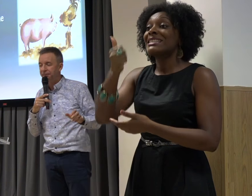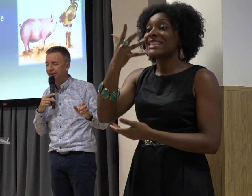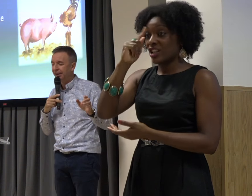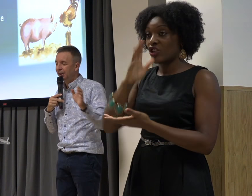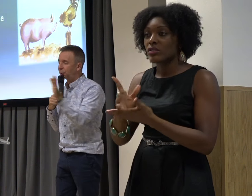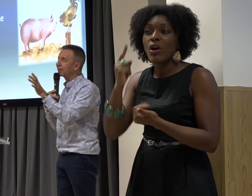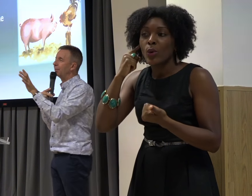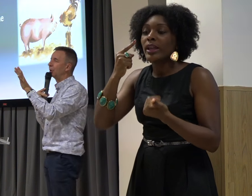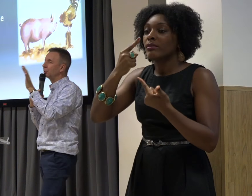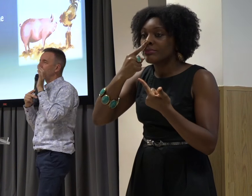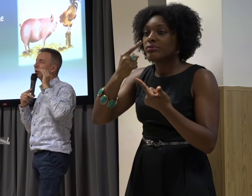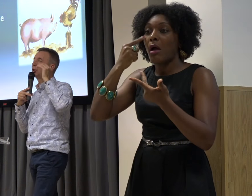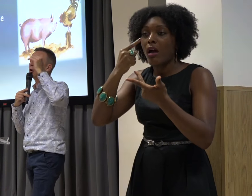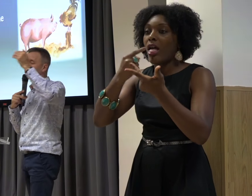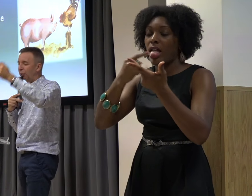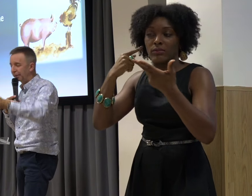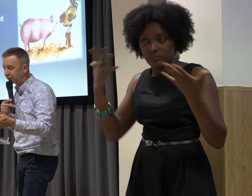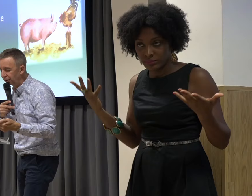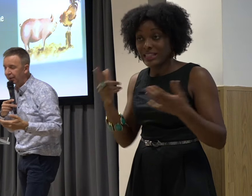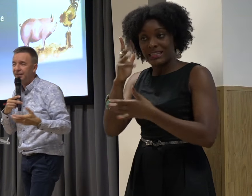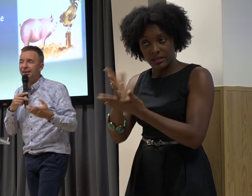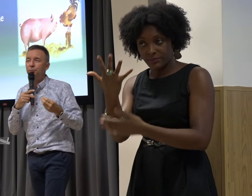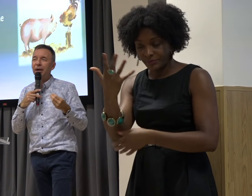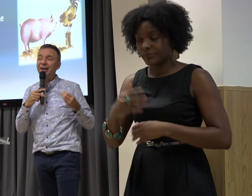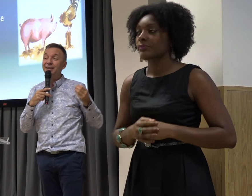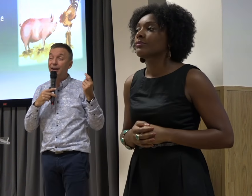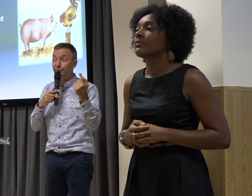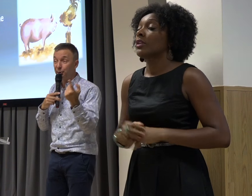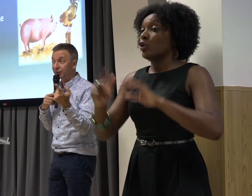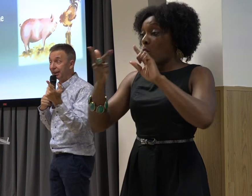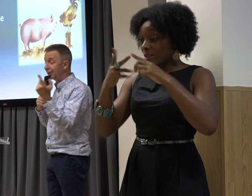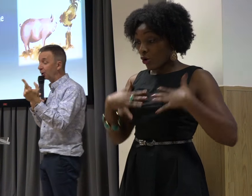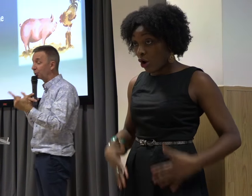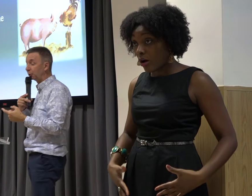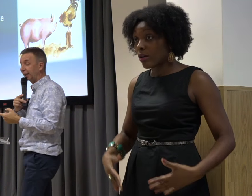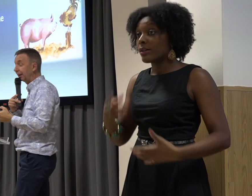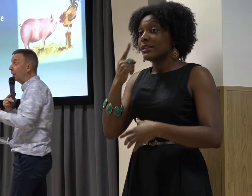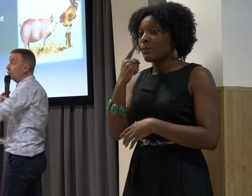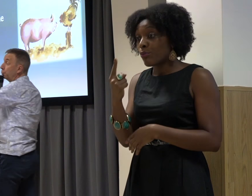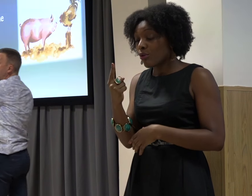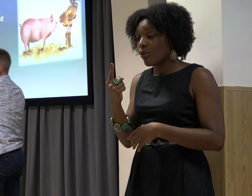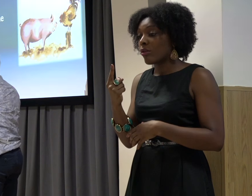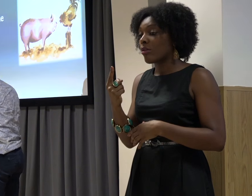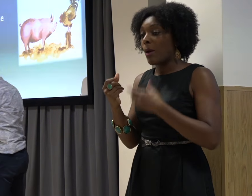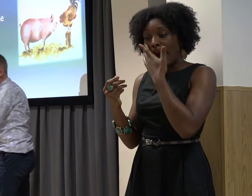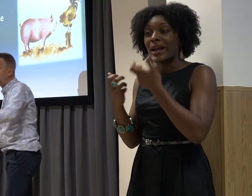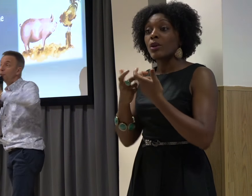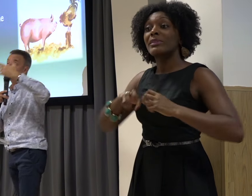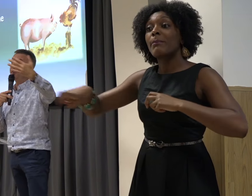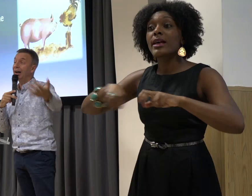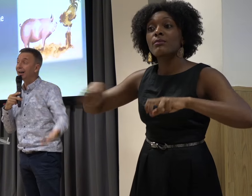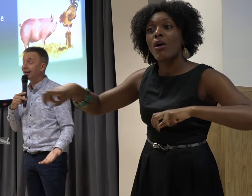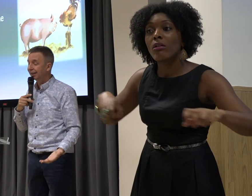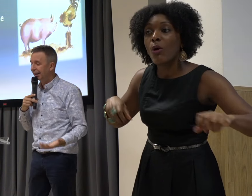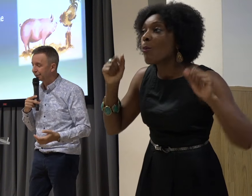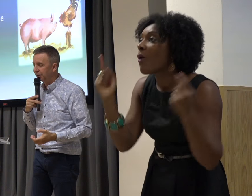tard. Troisièmement, nous avons encore, pourquoi? Parce que ça nous permet d'influencer l'ordre créé. Vous pouvez vous déplacer, vous